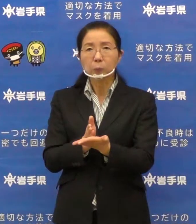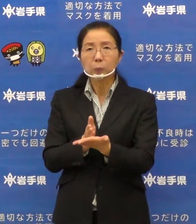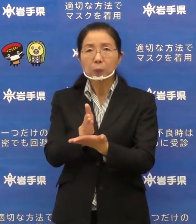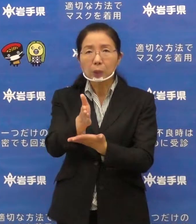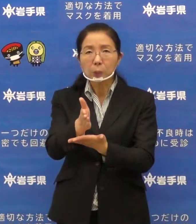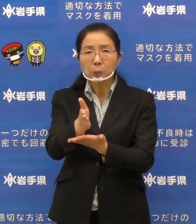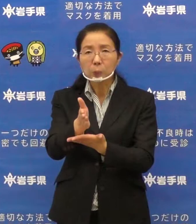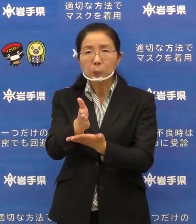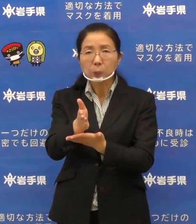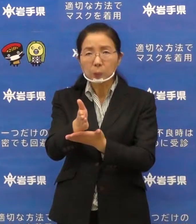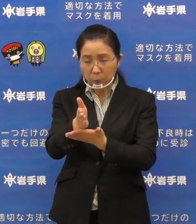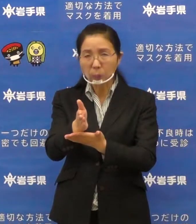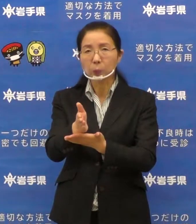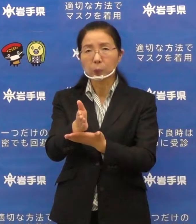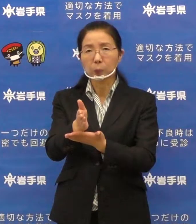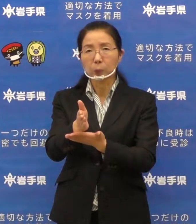ること